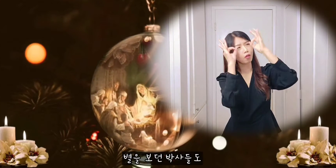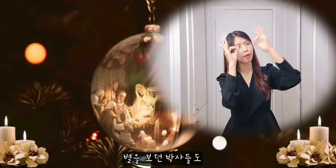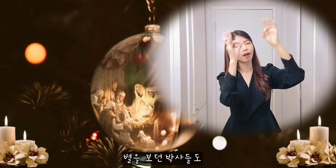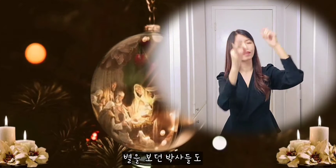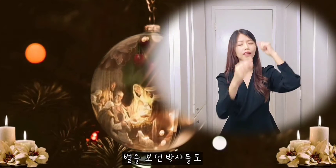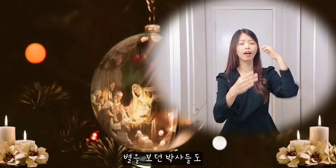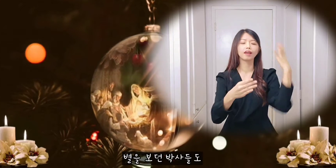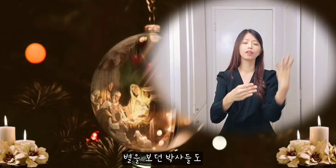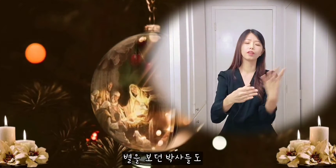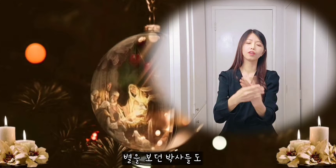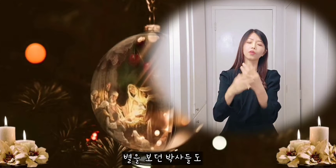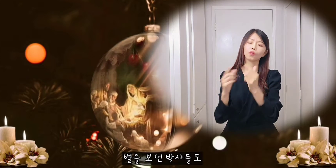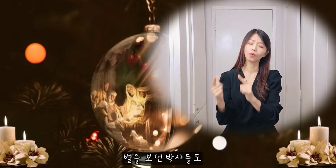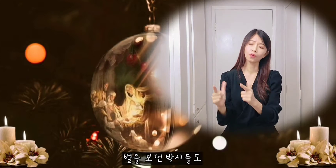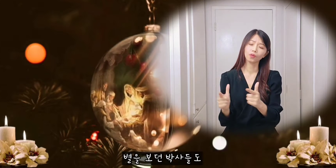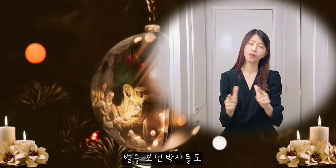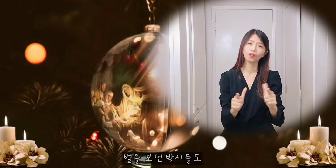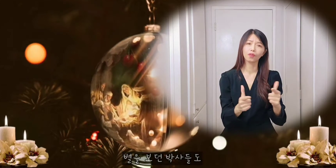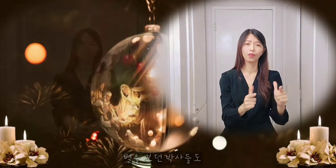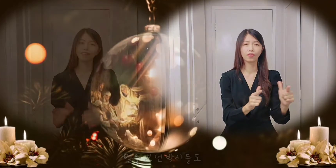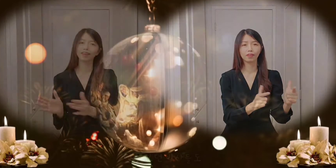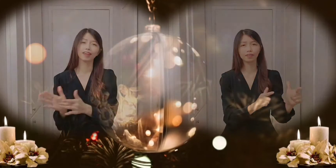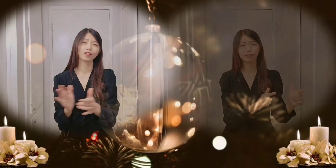별을 보던 박사들도